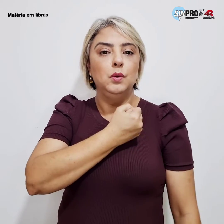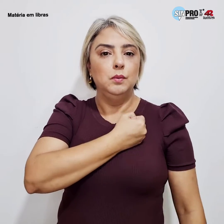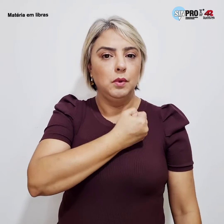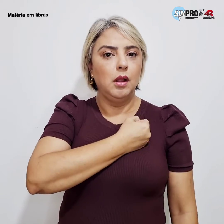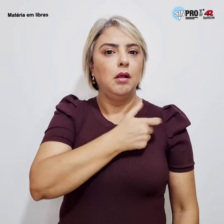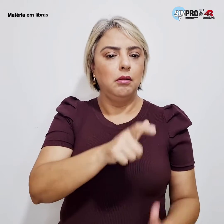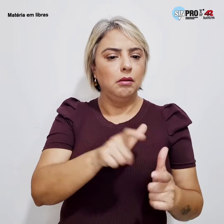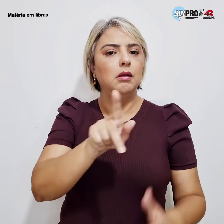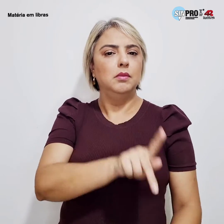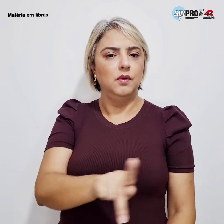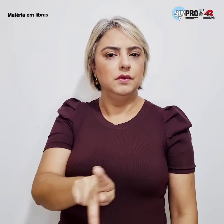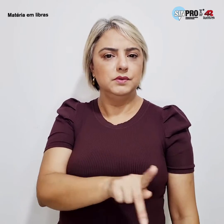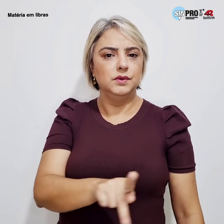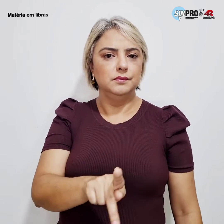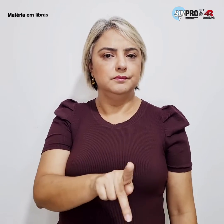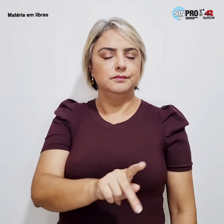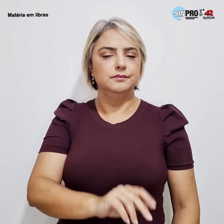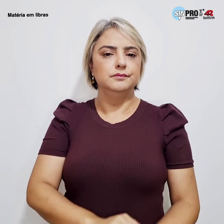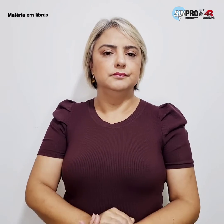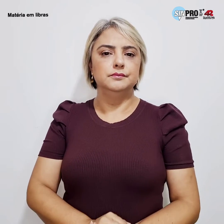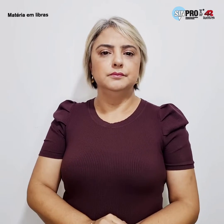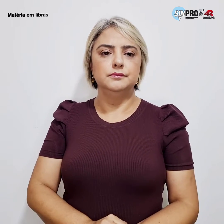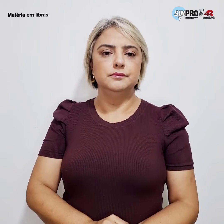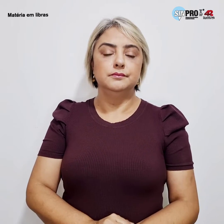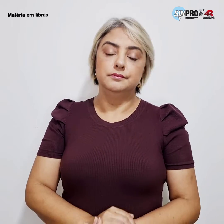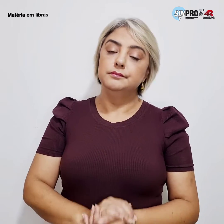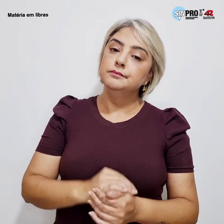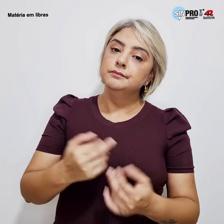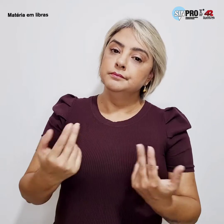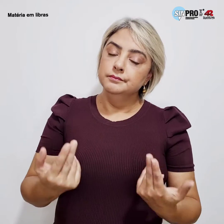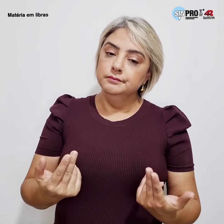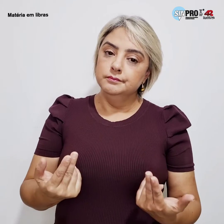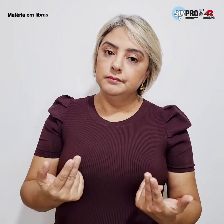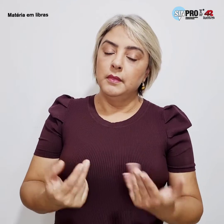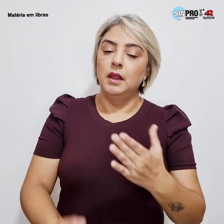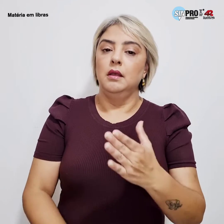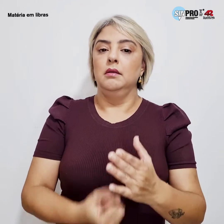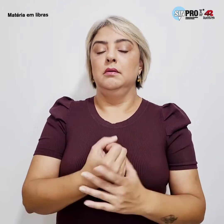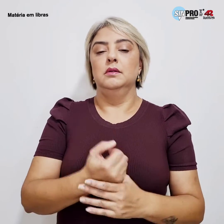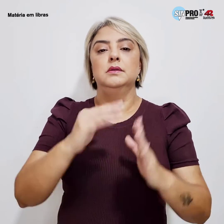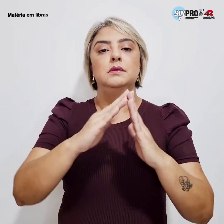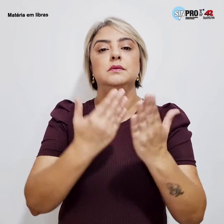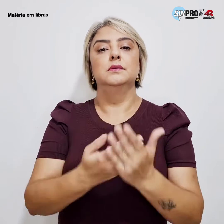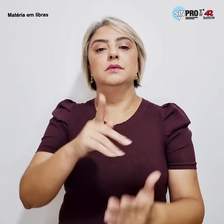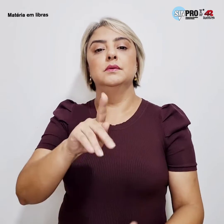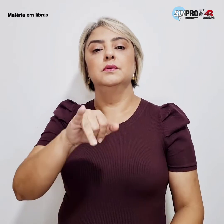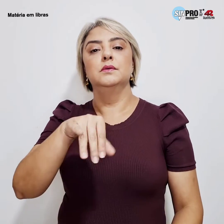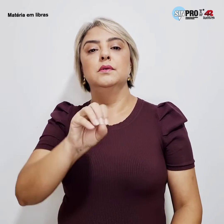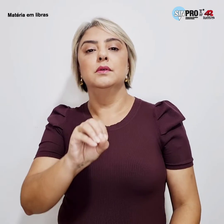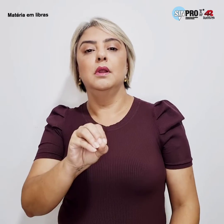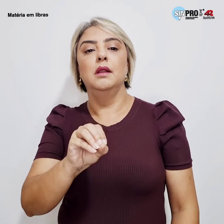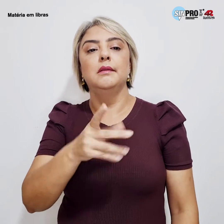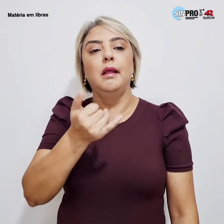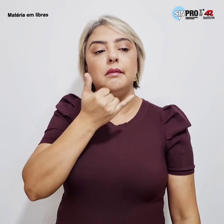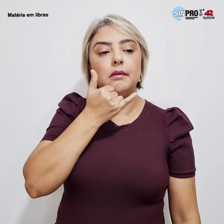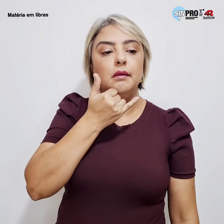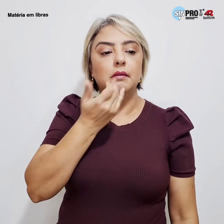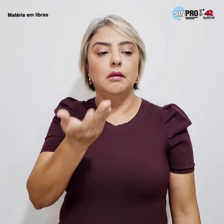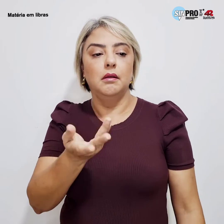de professores. Assim, como aconteceu no GISNO, a justificativa para o